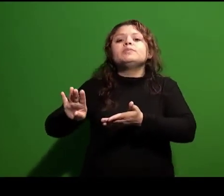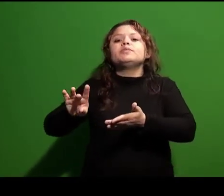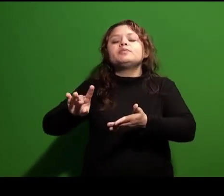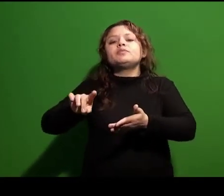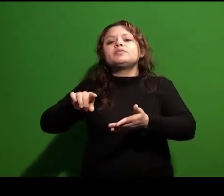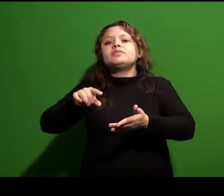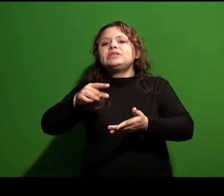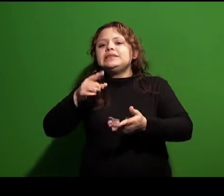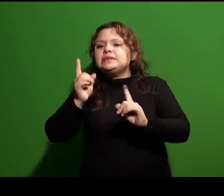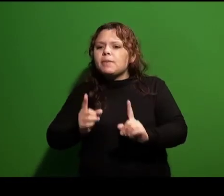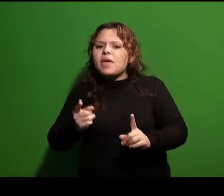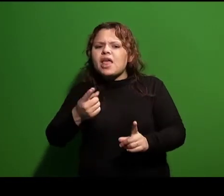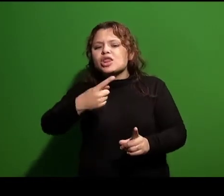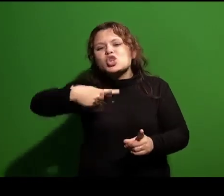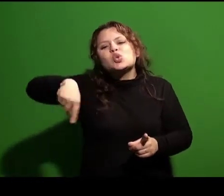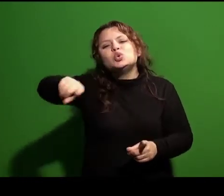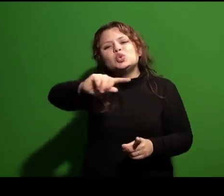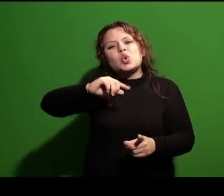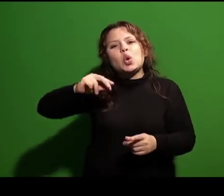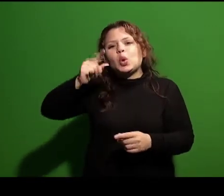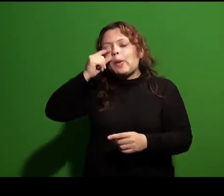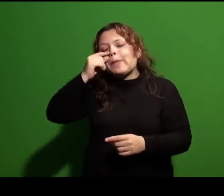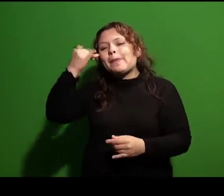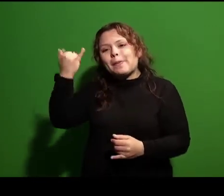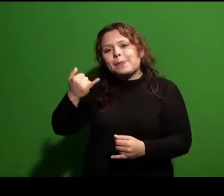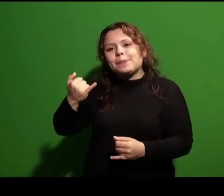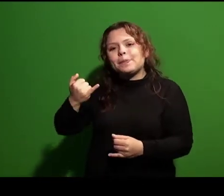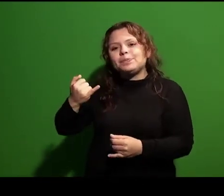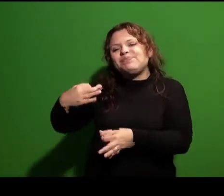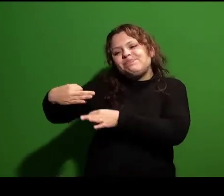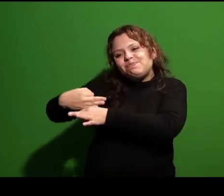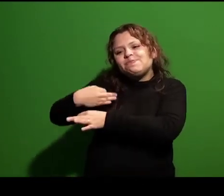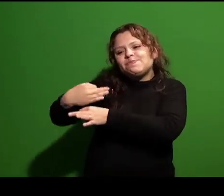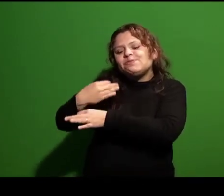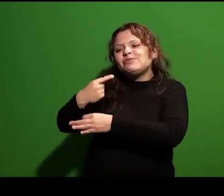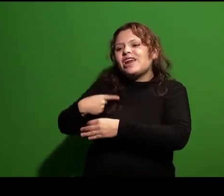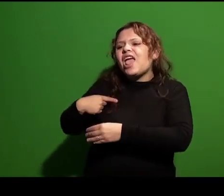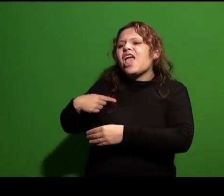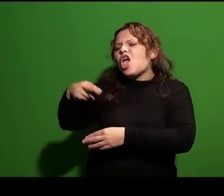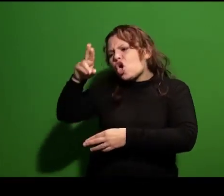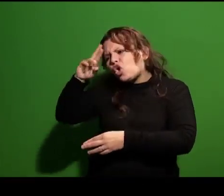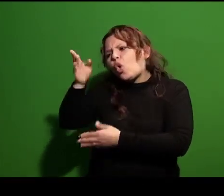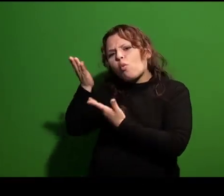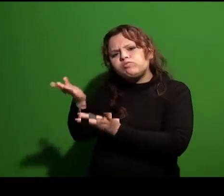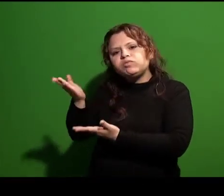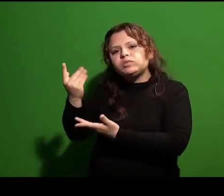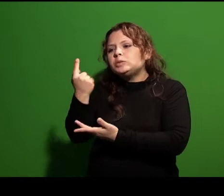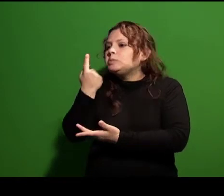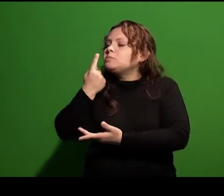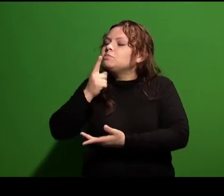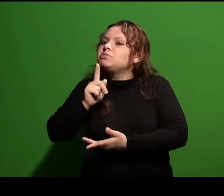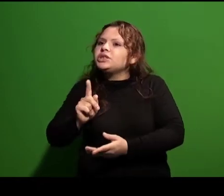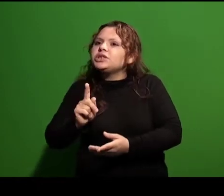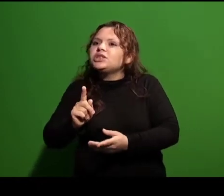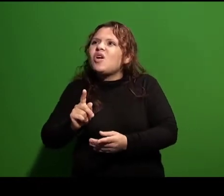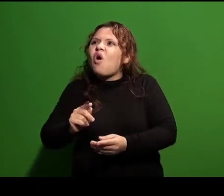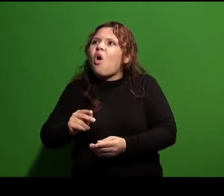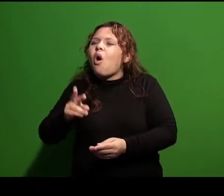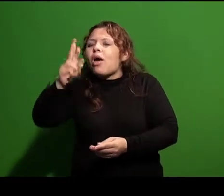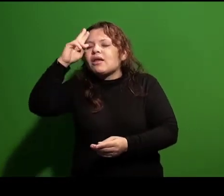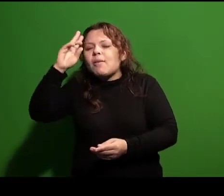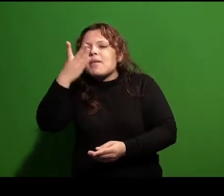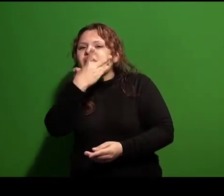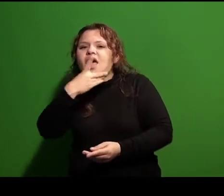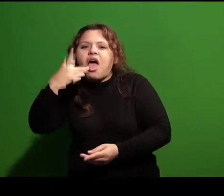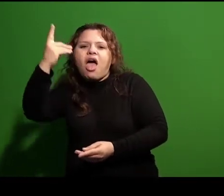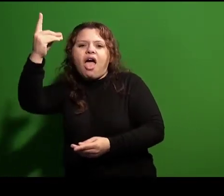nuestros padres terrenales que nos disciplinaban y los venerábamos. ¿Por qué no obedeceremos mucho mejor al Padre de los